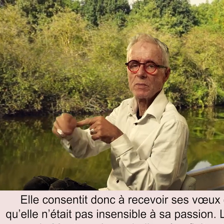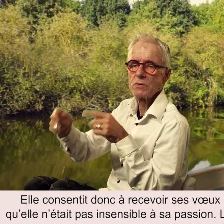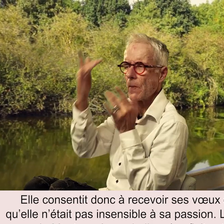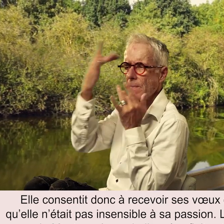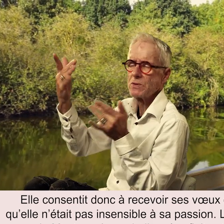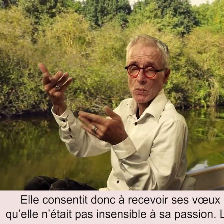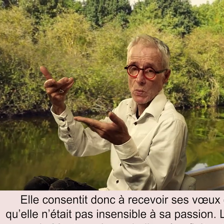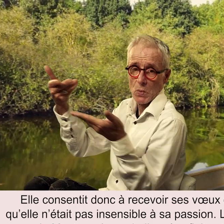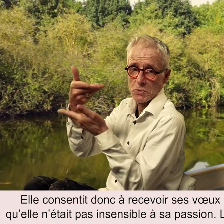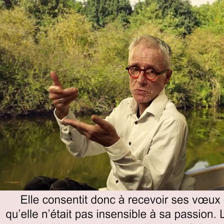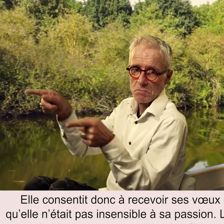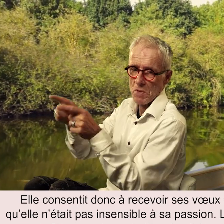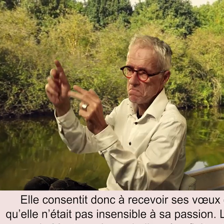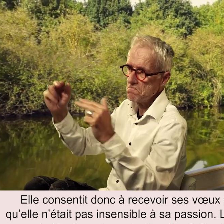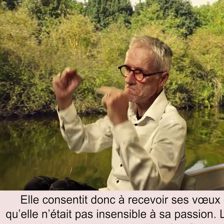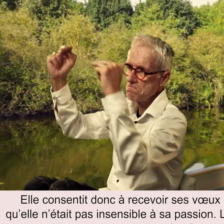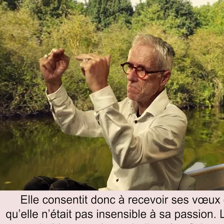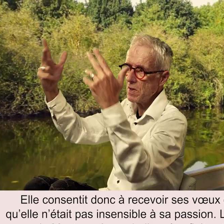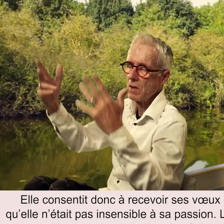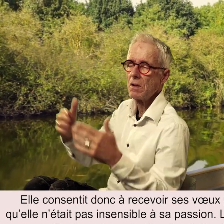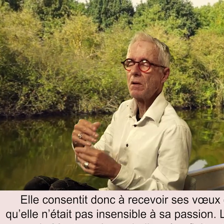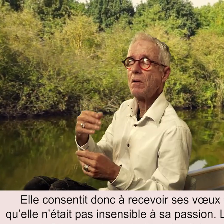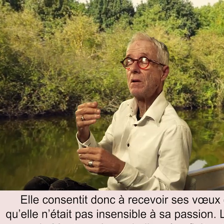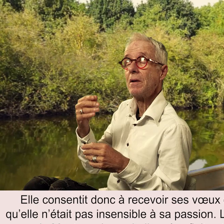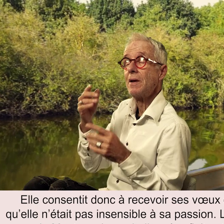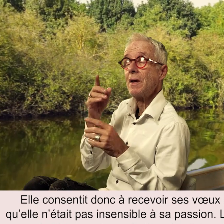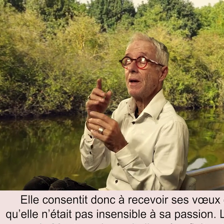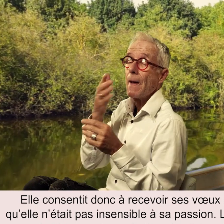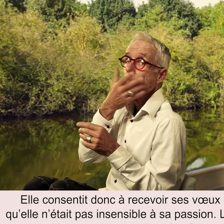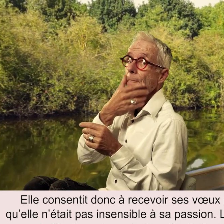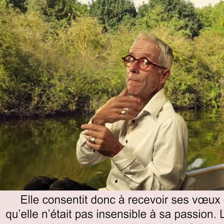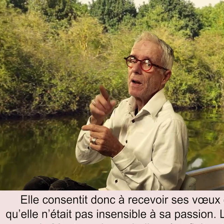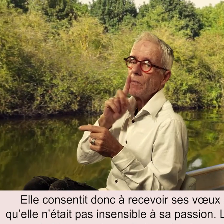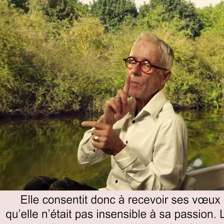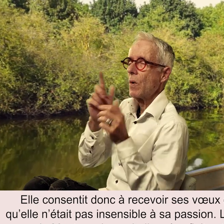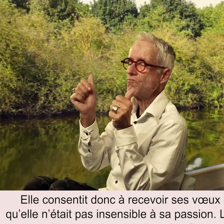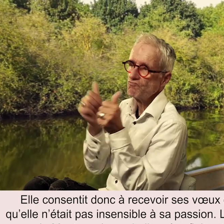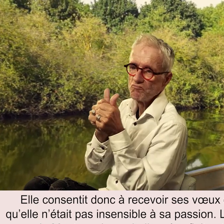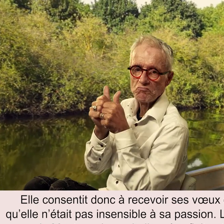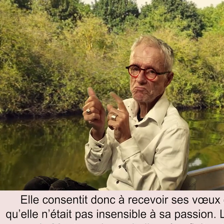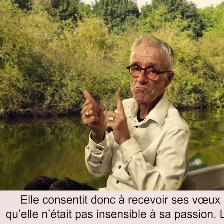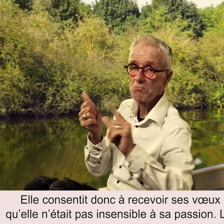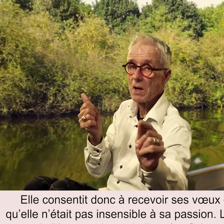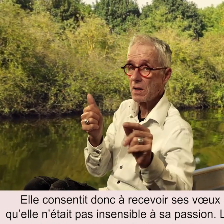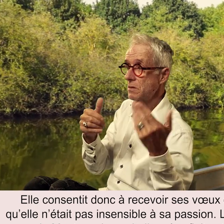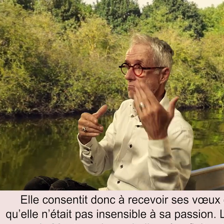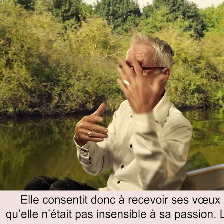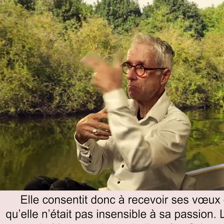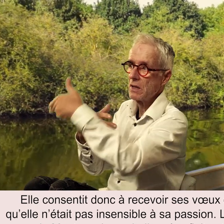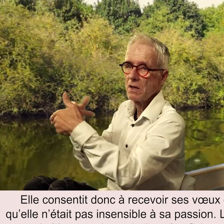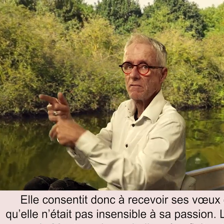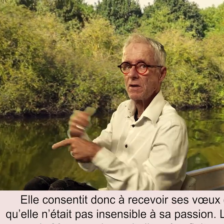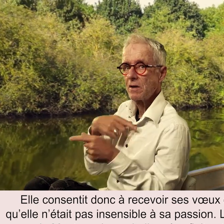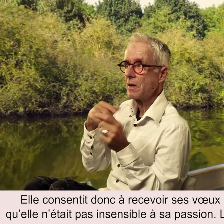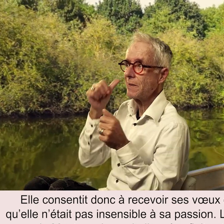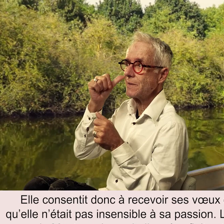passion. L'arrivée de la duchesse au Montpensier, sa belle-mère, finit cette conversation et empêcha le duc de Guise